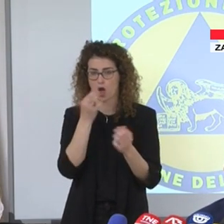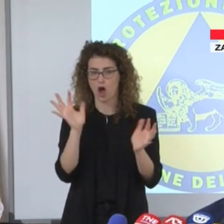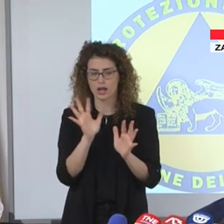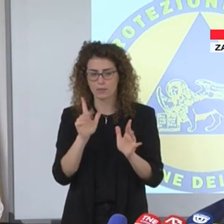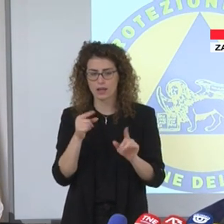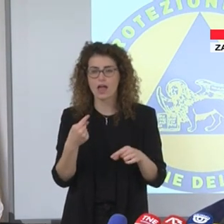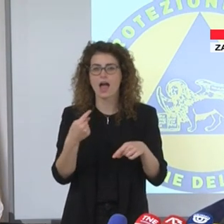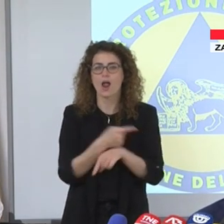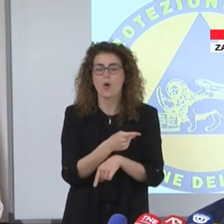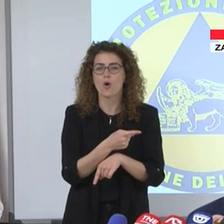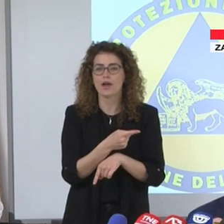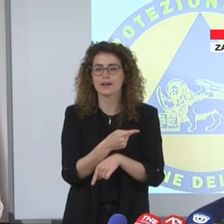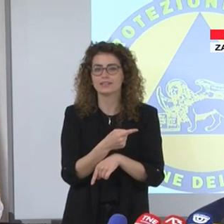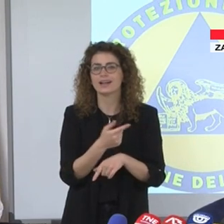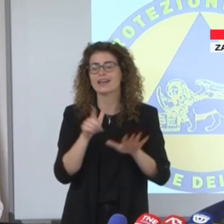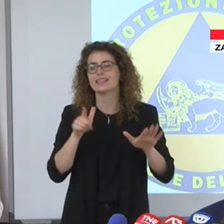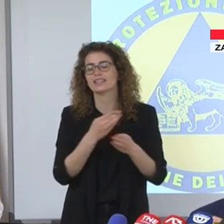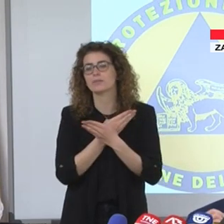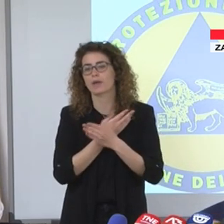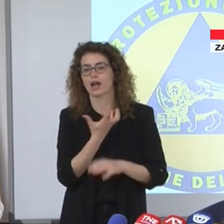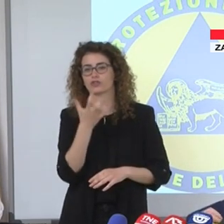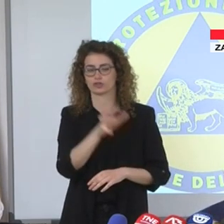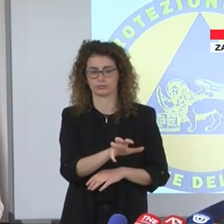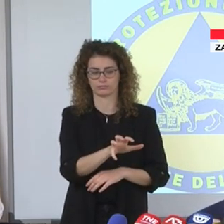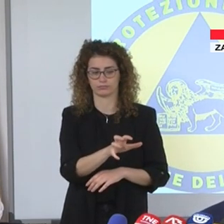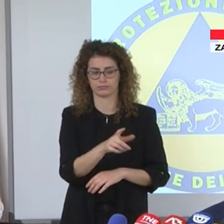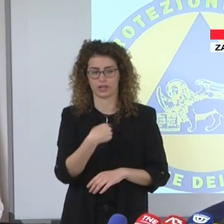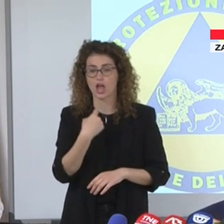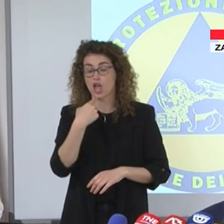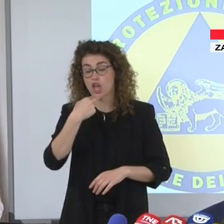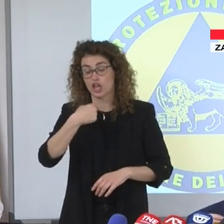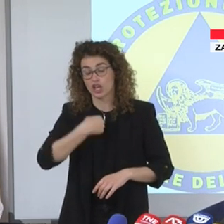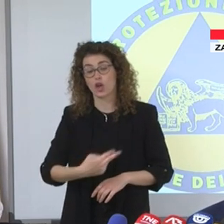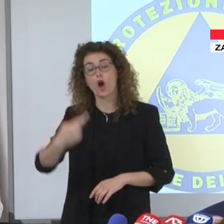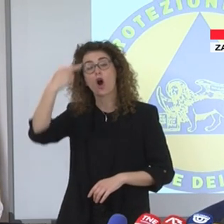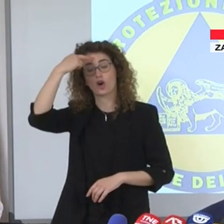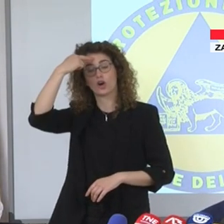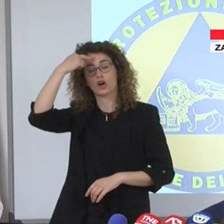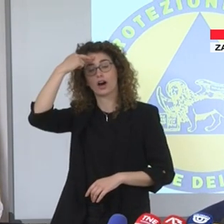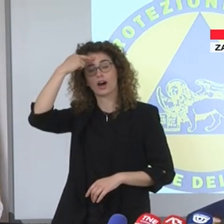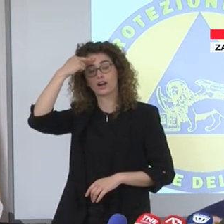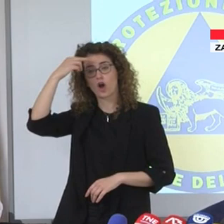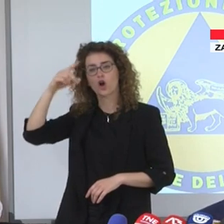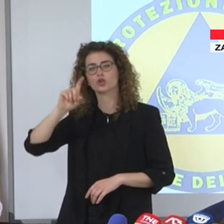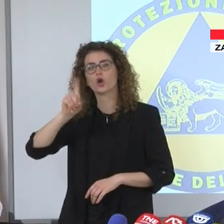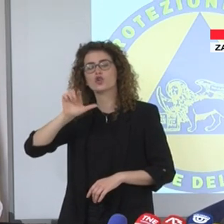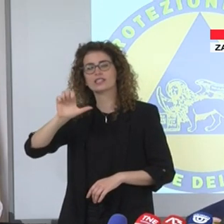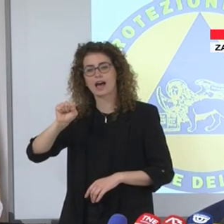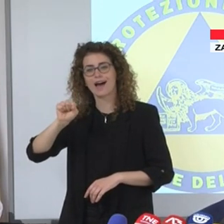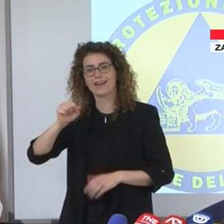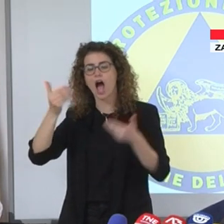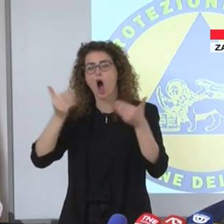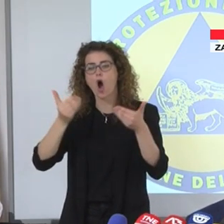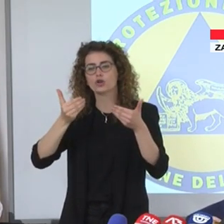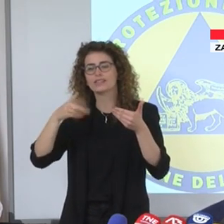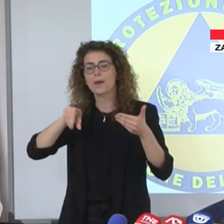questo e dice, per giustificare che io me lo ricordo Zaia, PR dell'Odissea di Spresiano, dopo un concerto